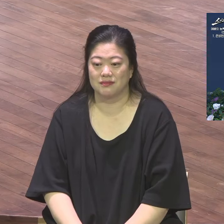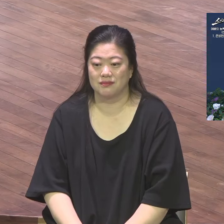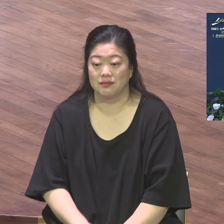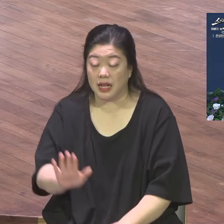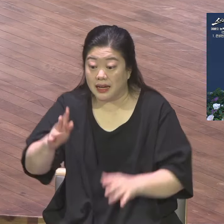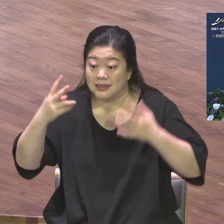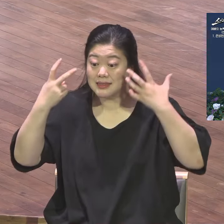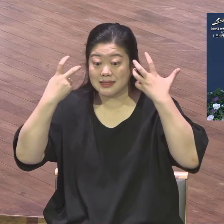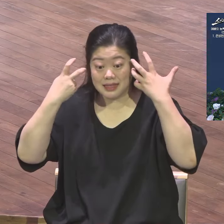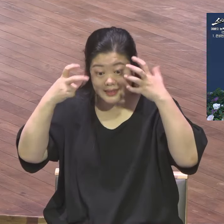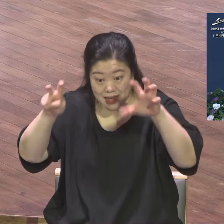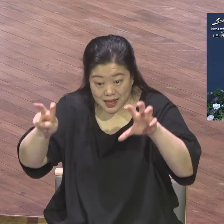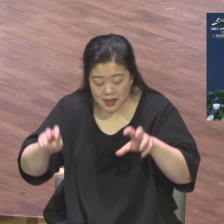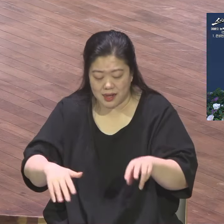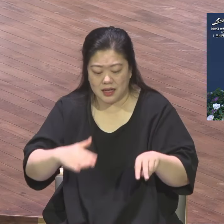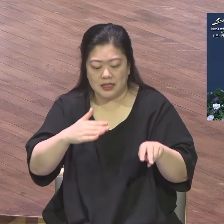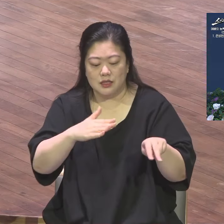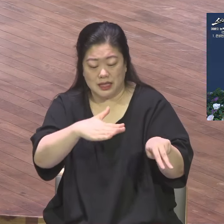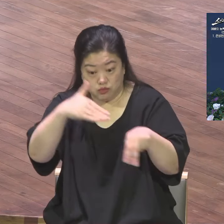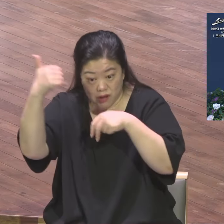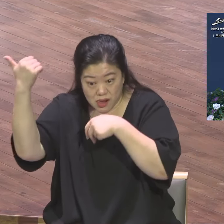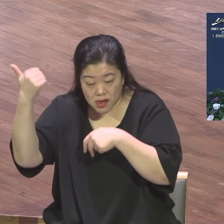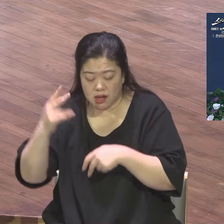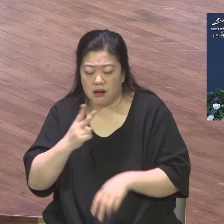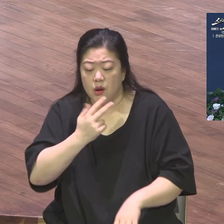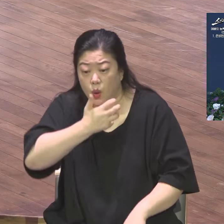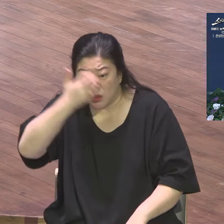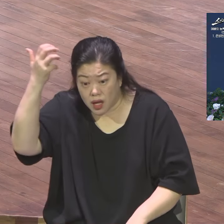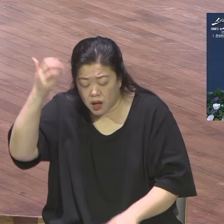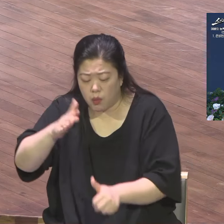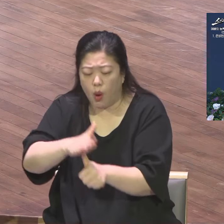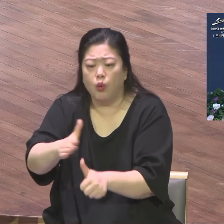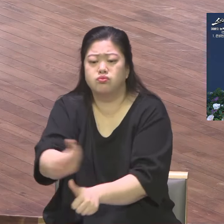그러고 다 막 시대적인 인물로 다 쓰잖아요.